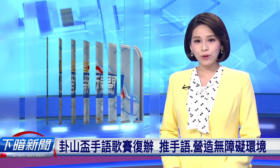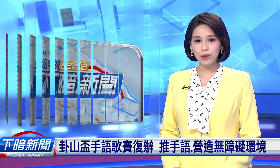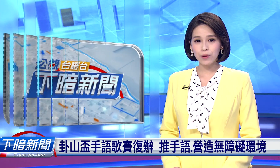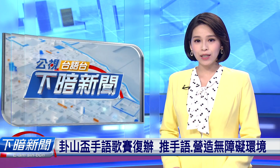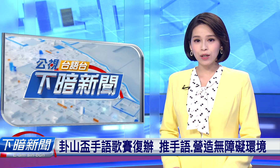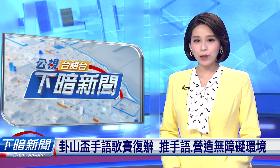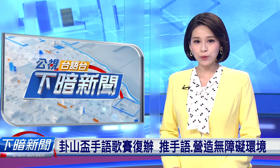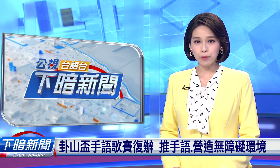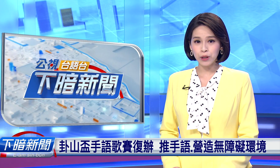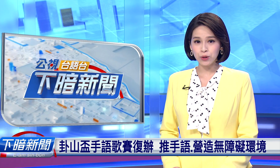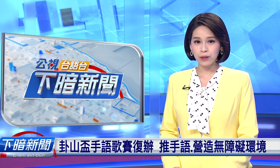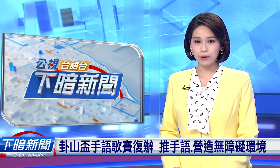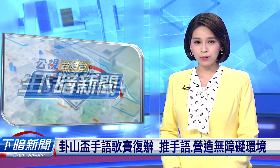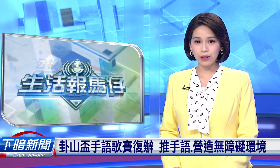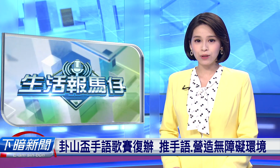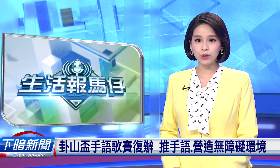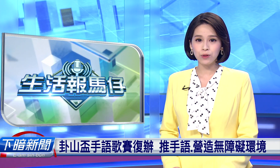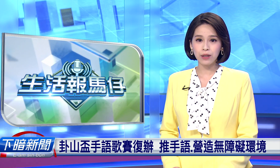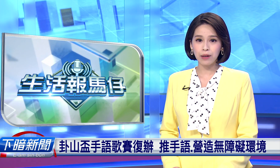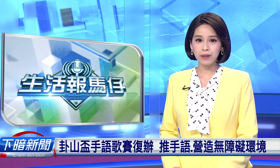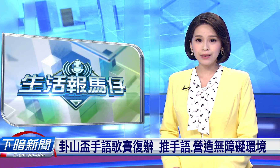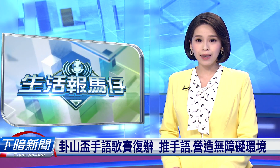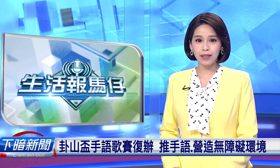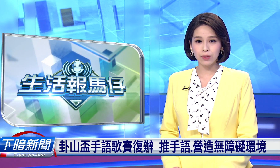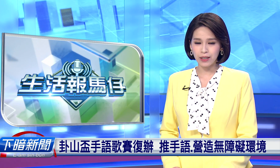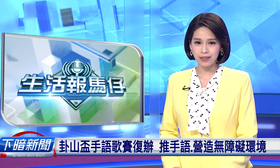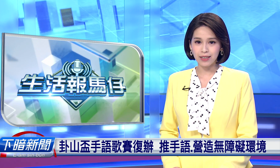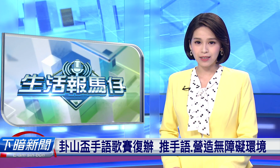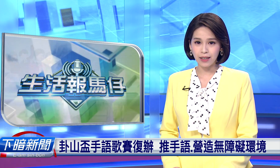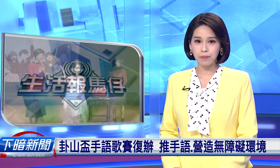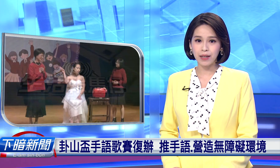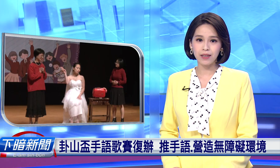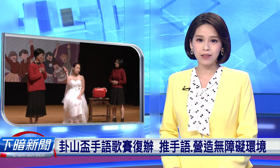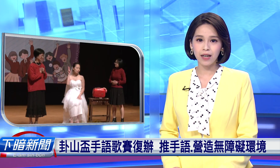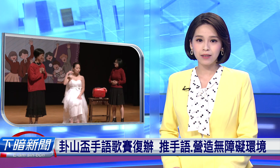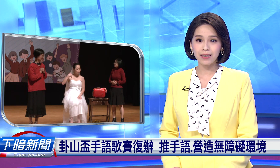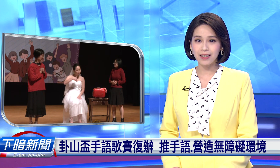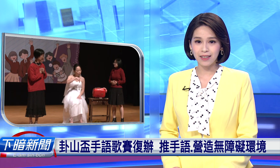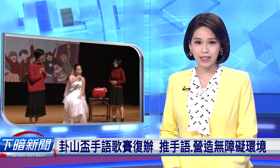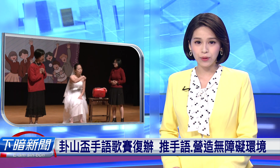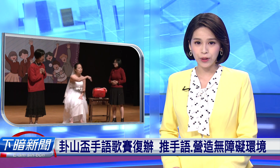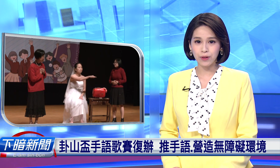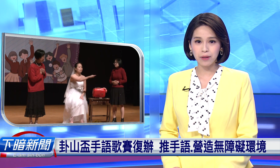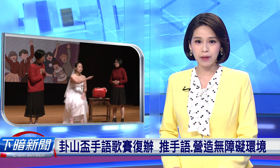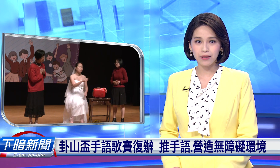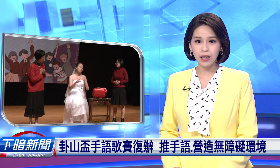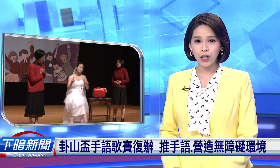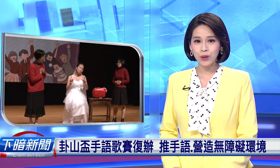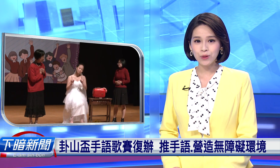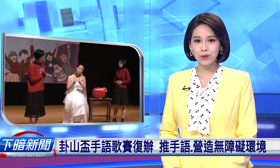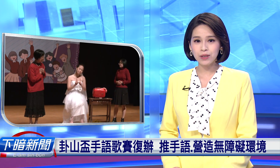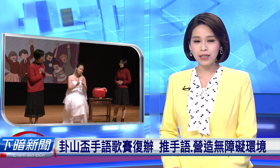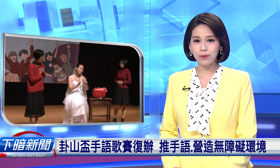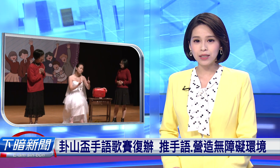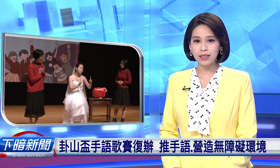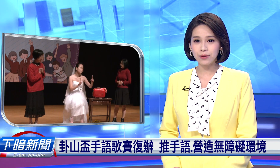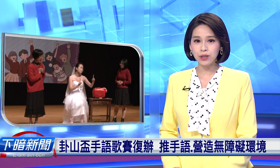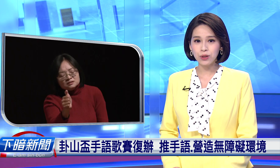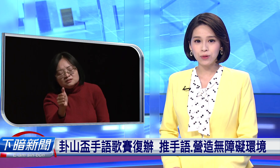彰化县的挂山杯全国手艺歌比赛，因为疫情停办2冬，今年搁再恢复举办。拢总有7个县市的选手斗